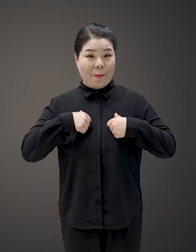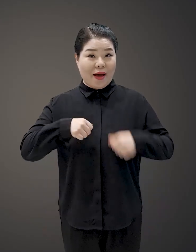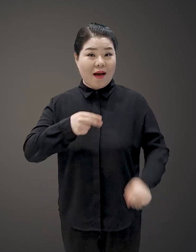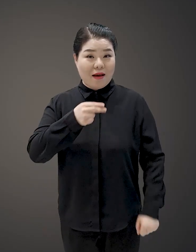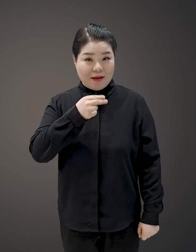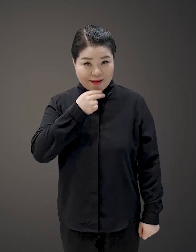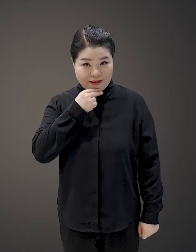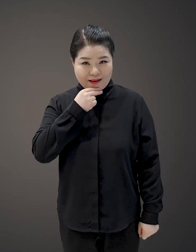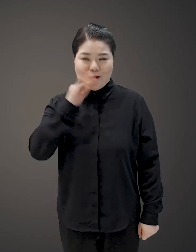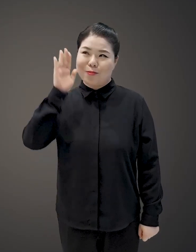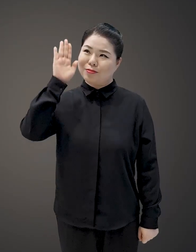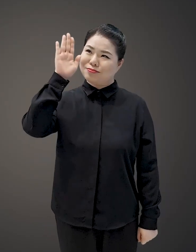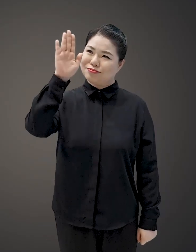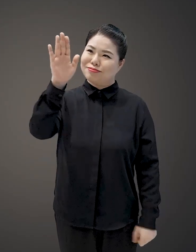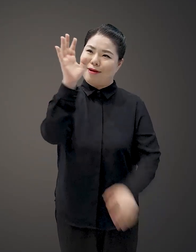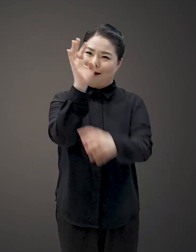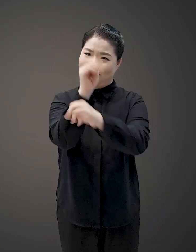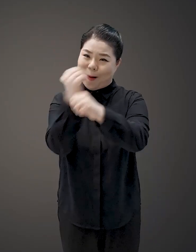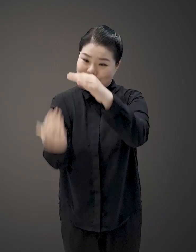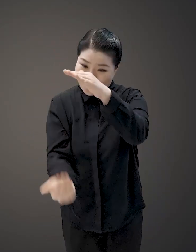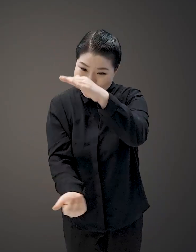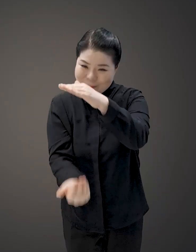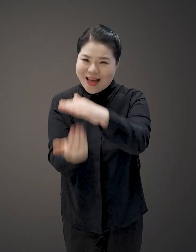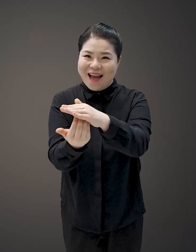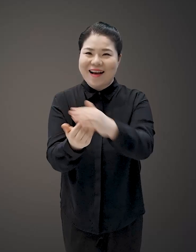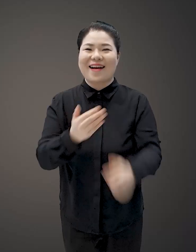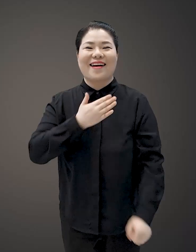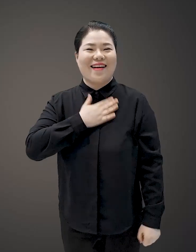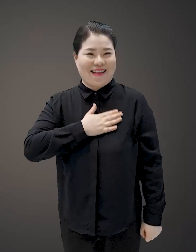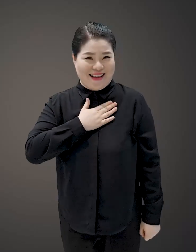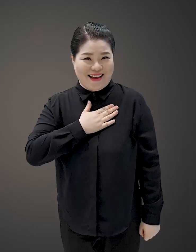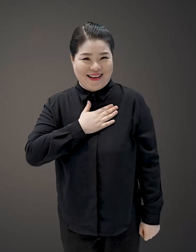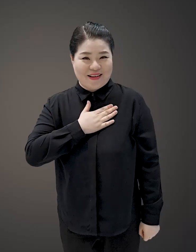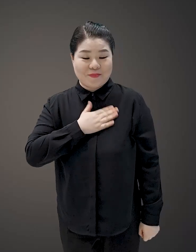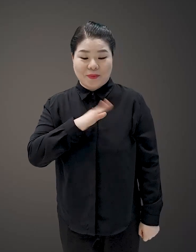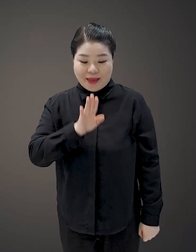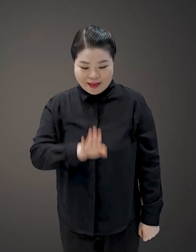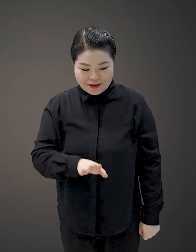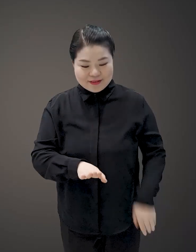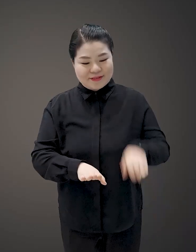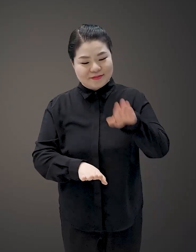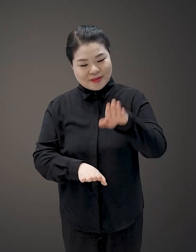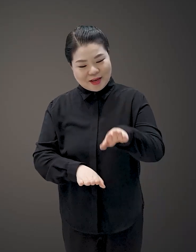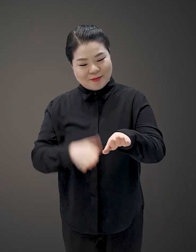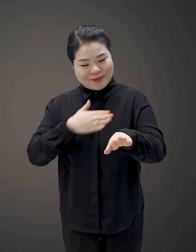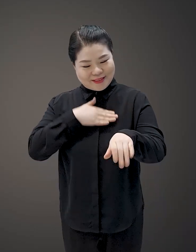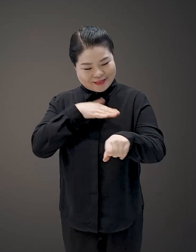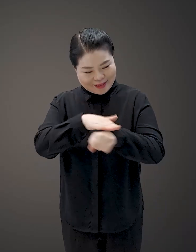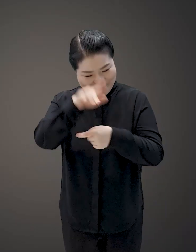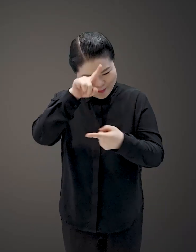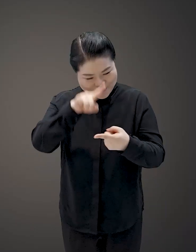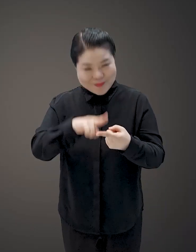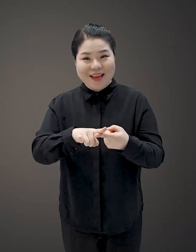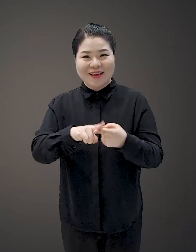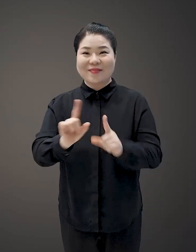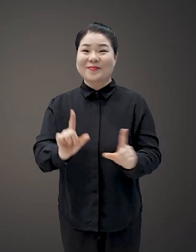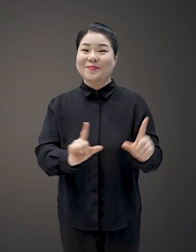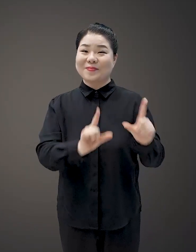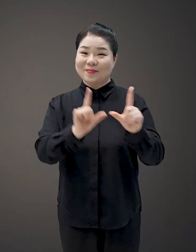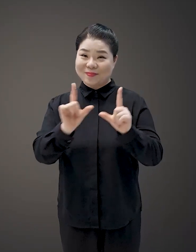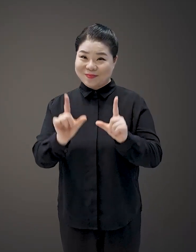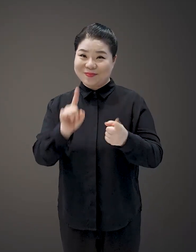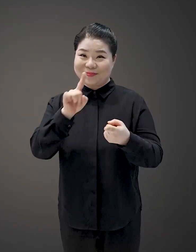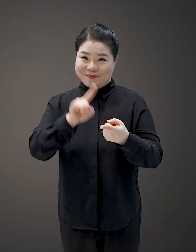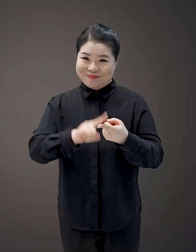멈추지만 않으면 언젠가 이루어진다는 것을 아니까. 한 걸음 한 걸음 나의 보폭으로 사는 일에 대하여